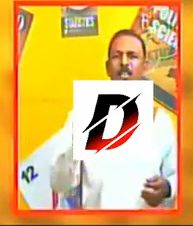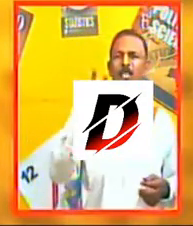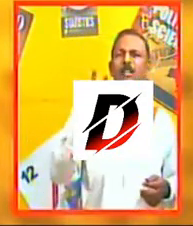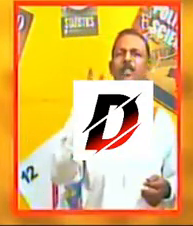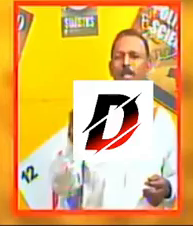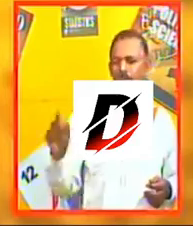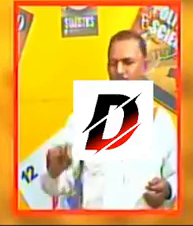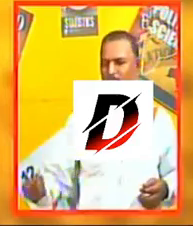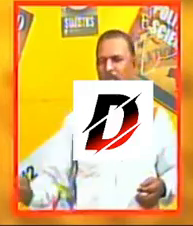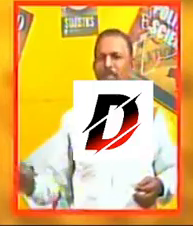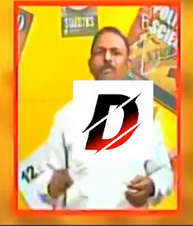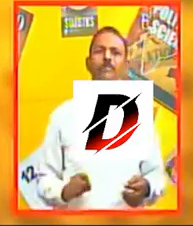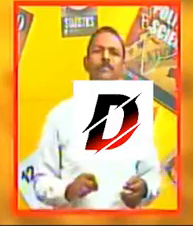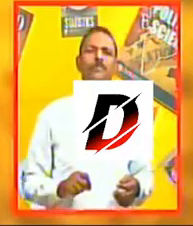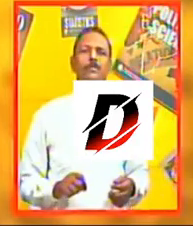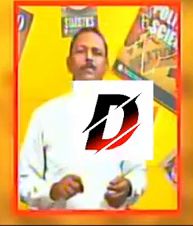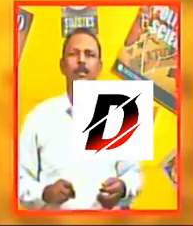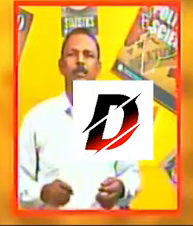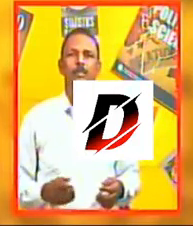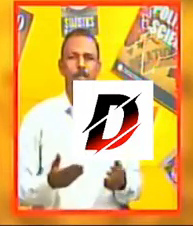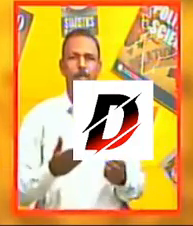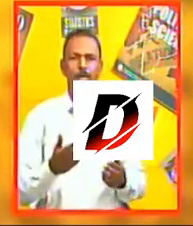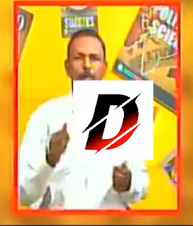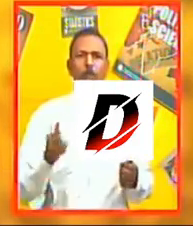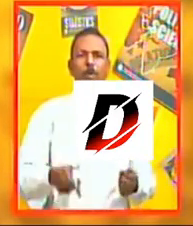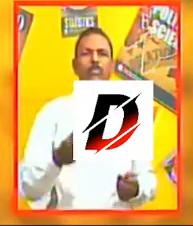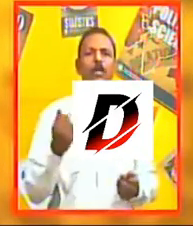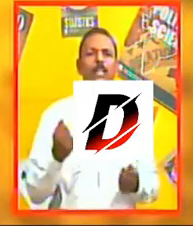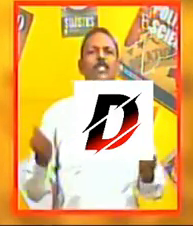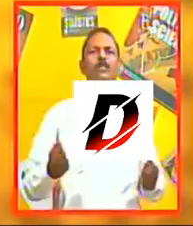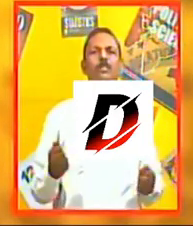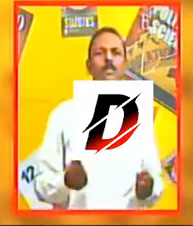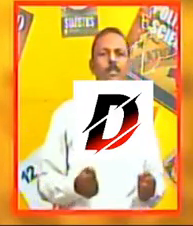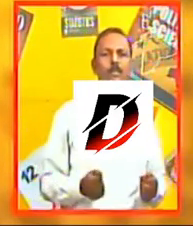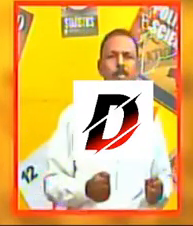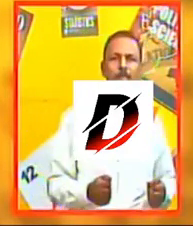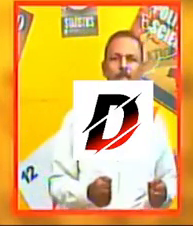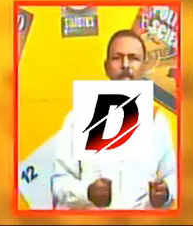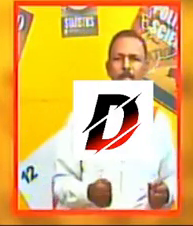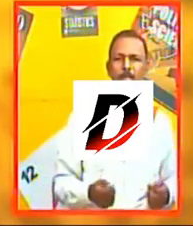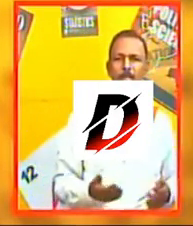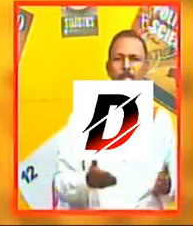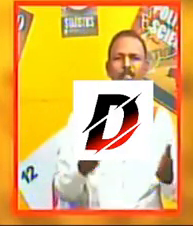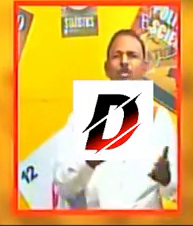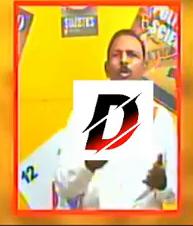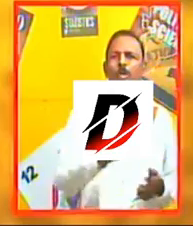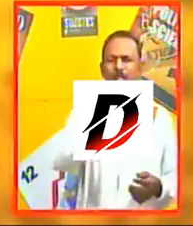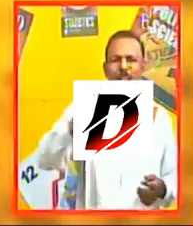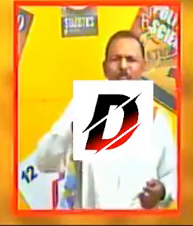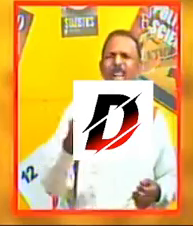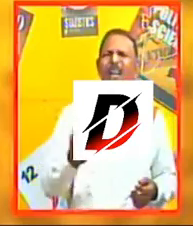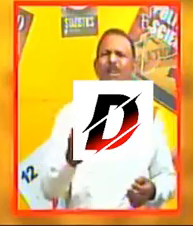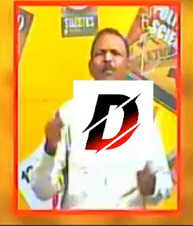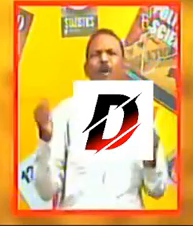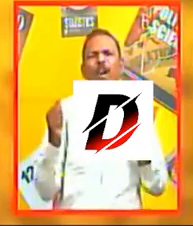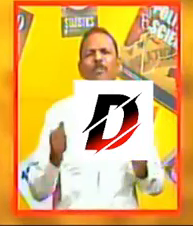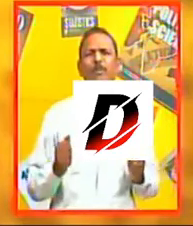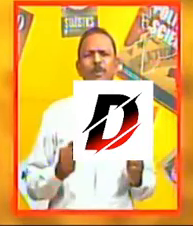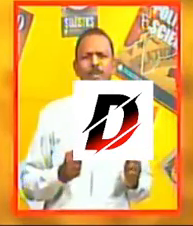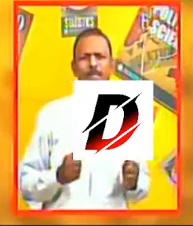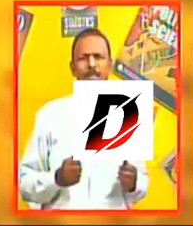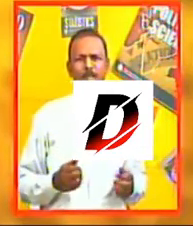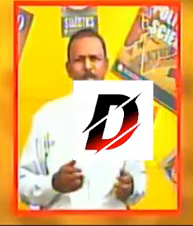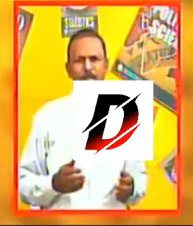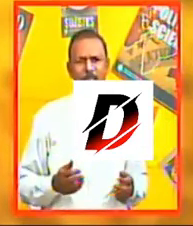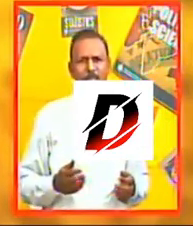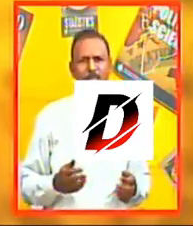தீர்க்கரேகை 2 மார்க் க்வெஸ்சன்ஸ் நம்ம நோட்டில் என்ட்ரி பண்ணி வச்சிருப்போம். இப்போ இந்த அச்சங்கள் இந்த காலநிலையை எப்படி பாதிக்கிறது?